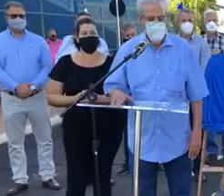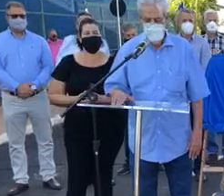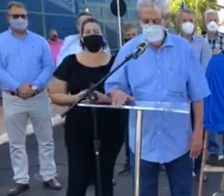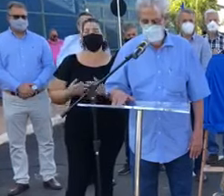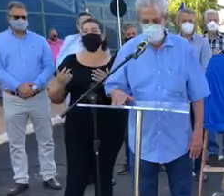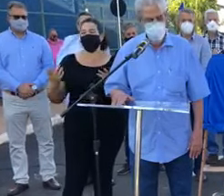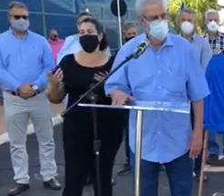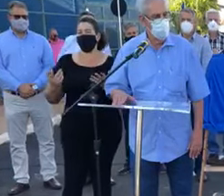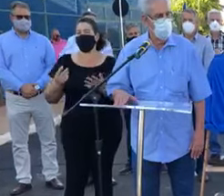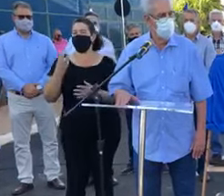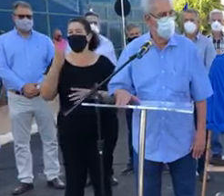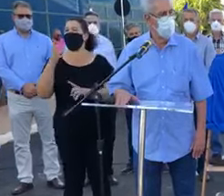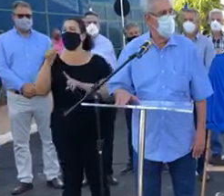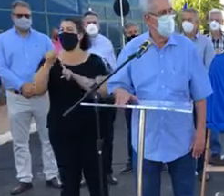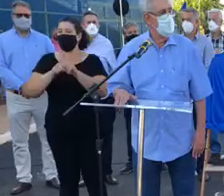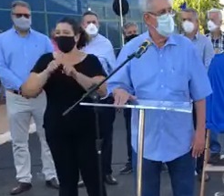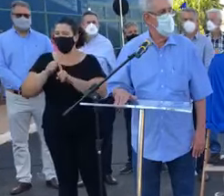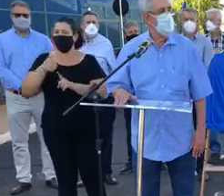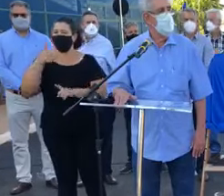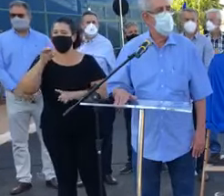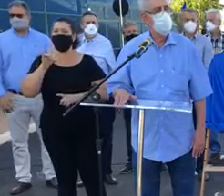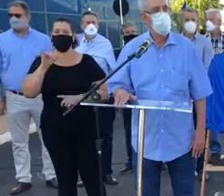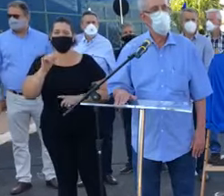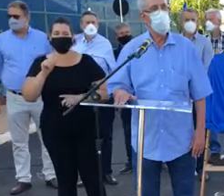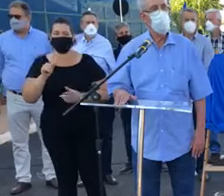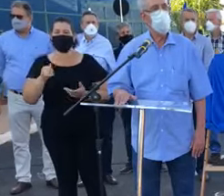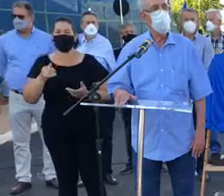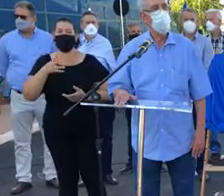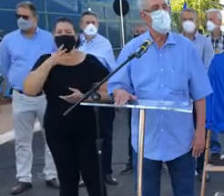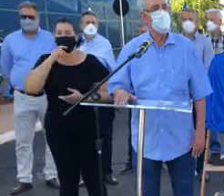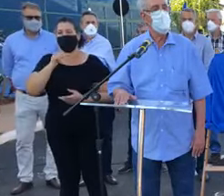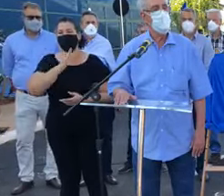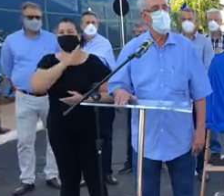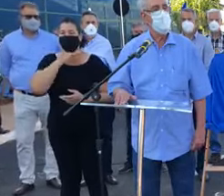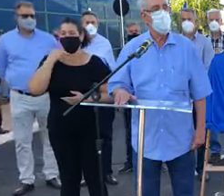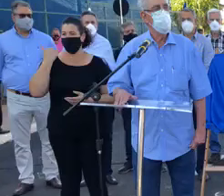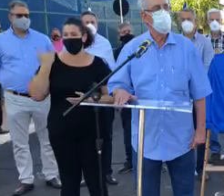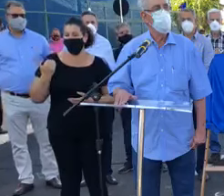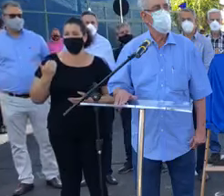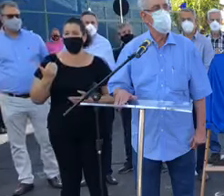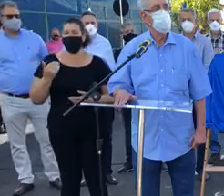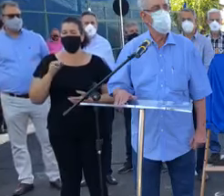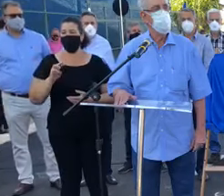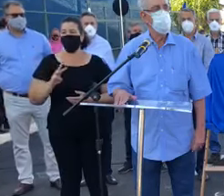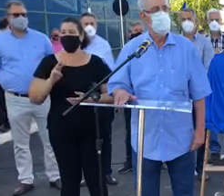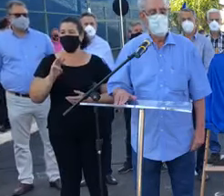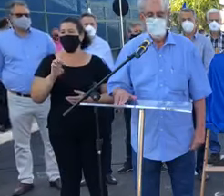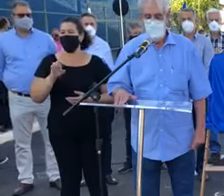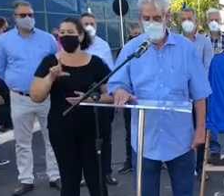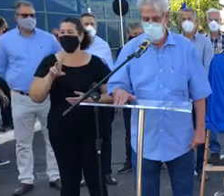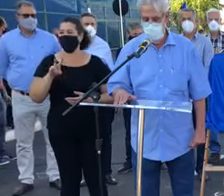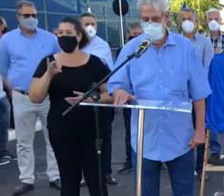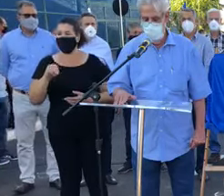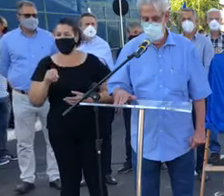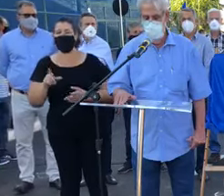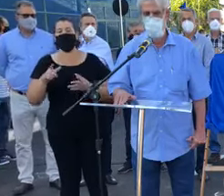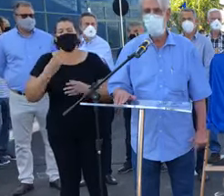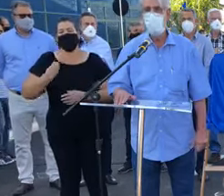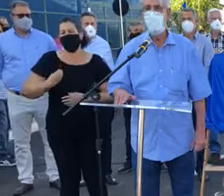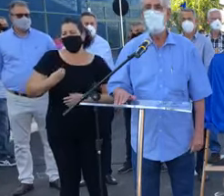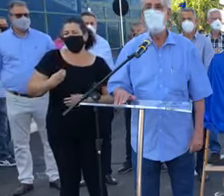Há exato 3 meses e 10 dias que perdemos o nosso pai, Elvésio Alves Carneiro. Ele viveu